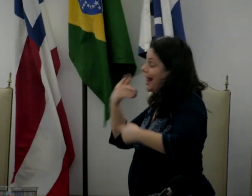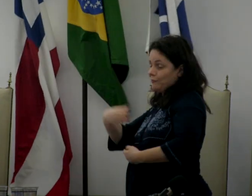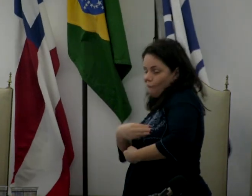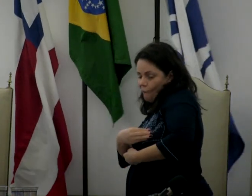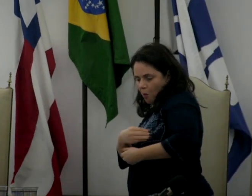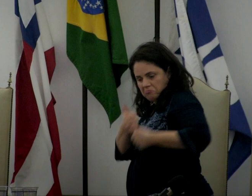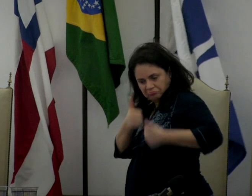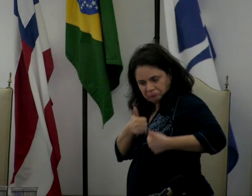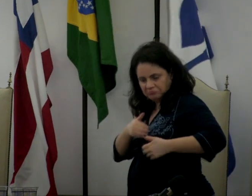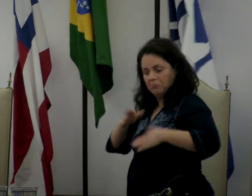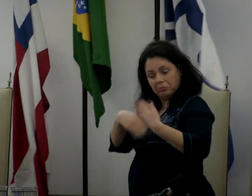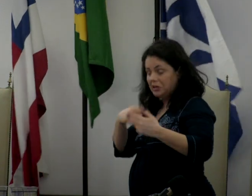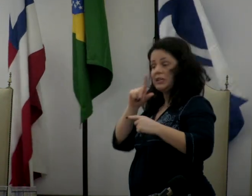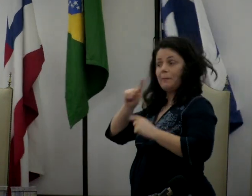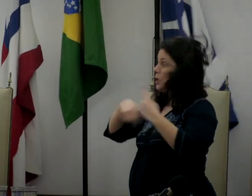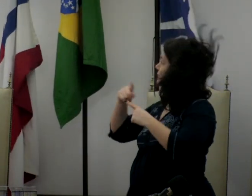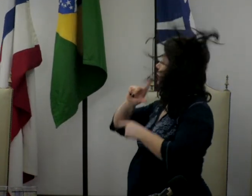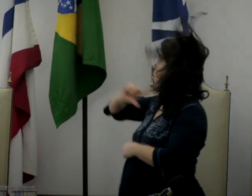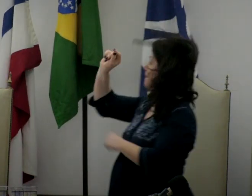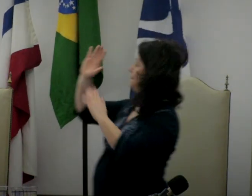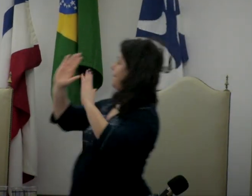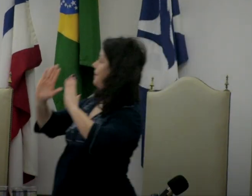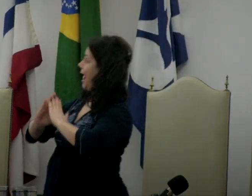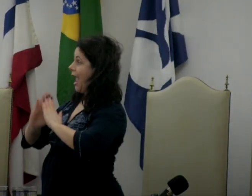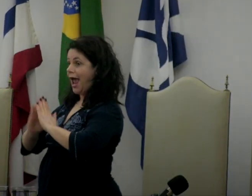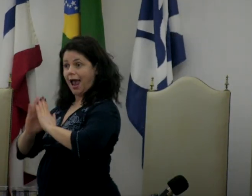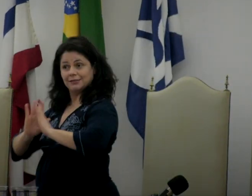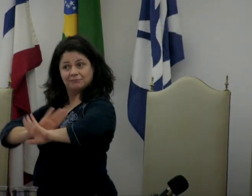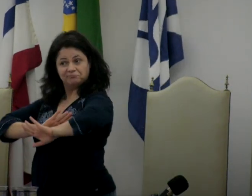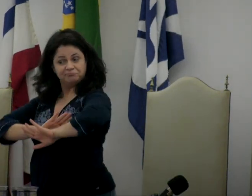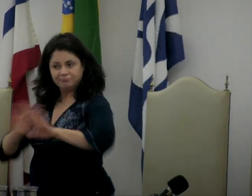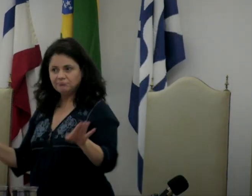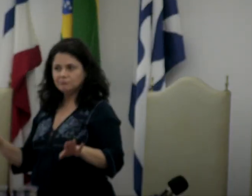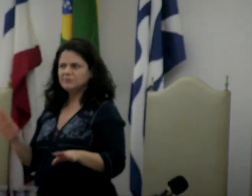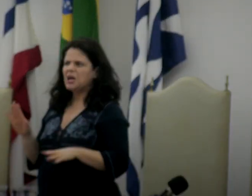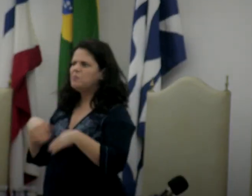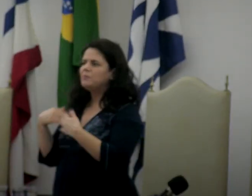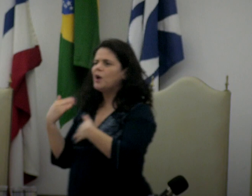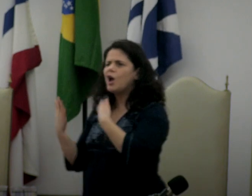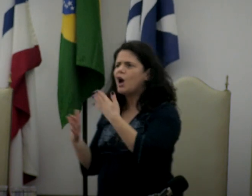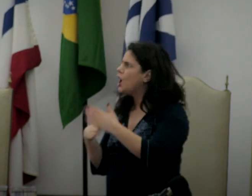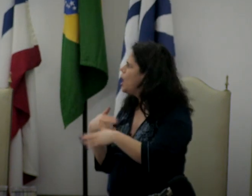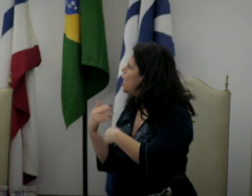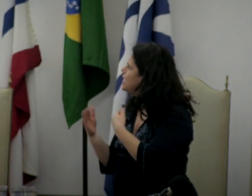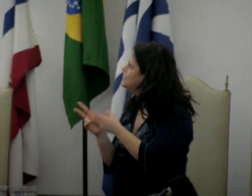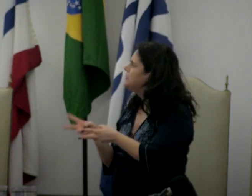no apartamento, na enfermaria. Eles testaram para ver se ele estava amamentando e depois pudemos ir para casa.